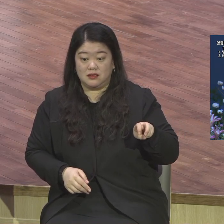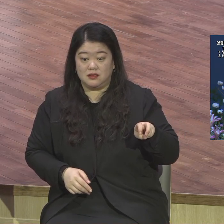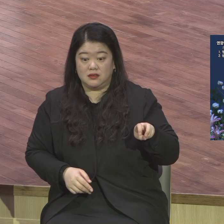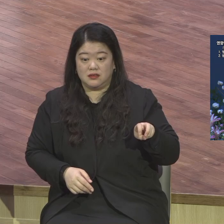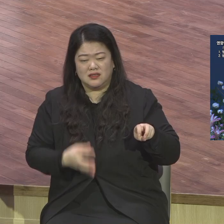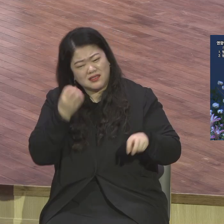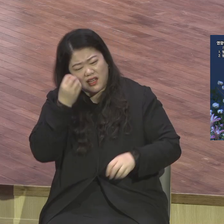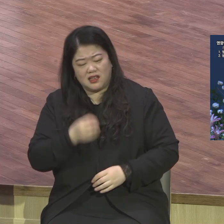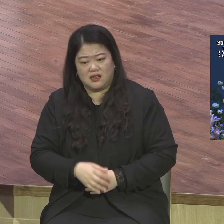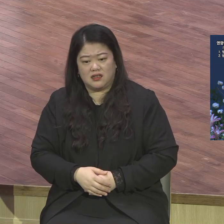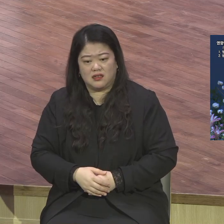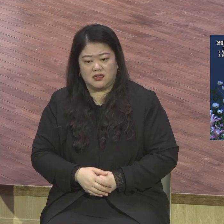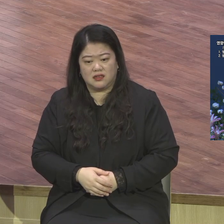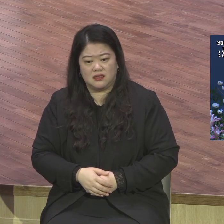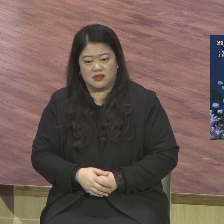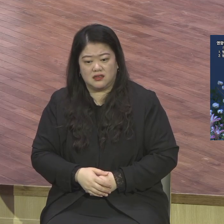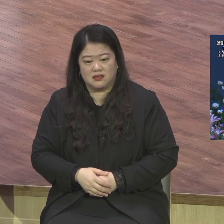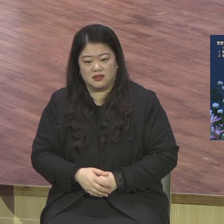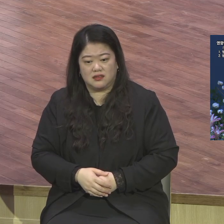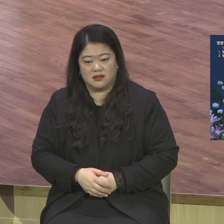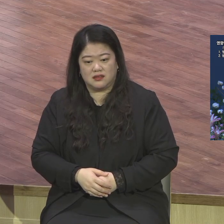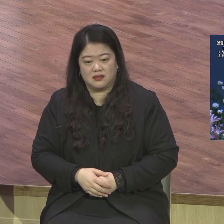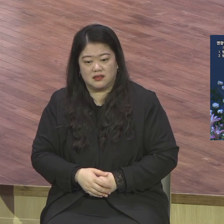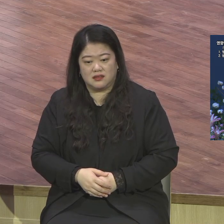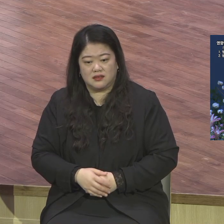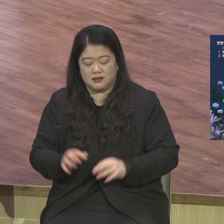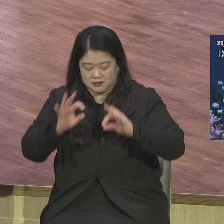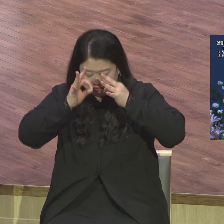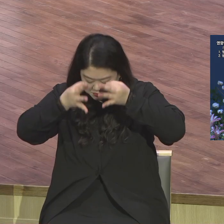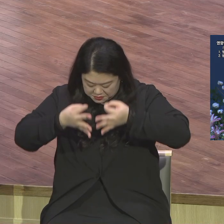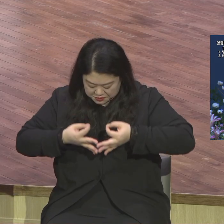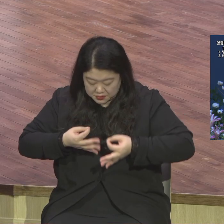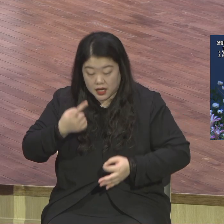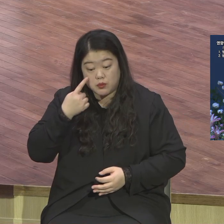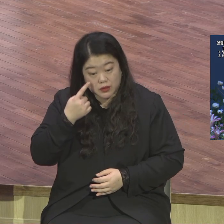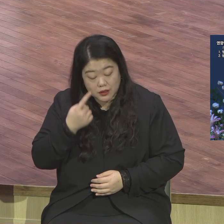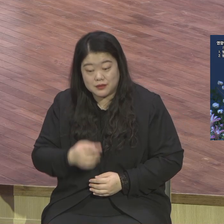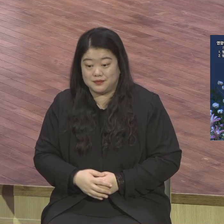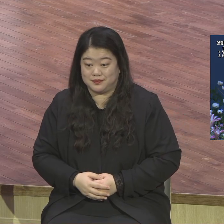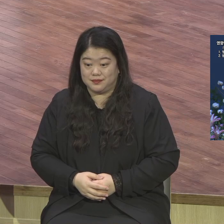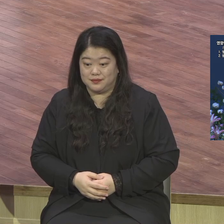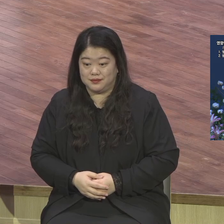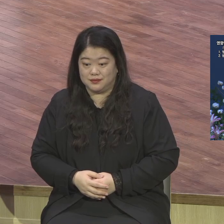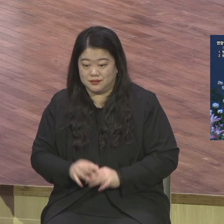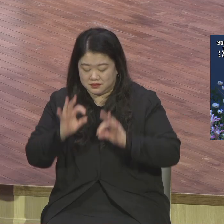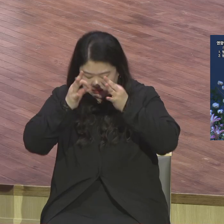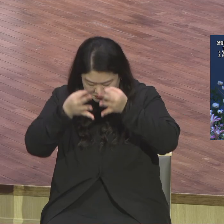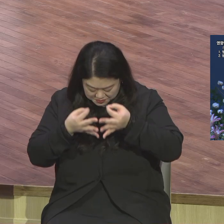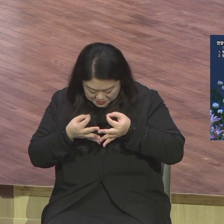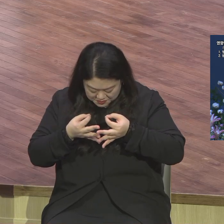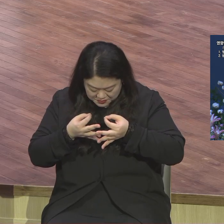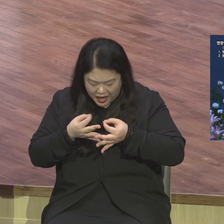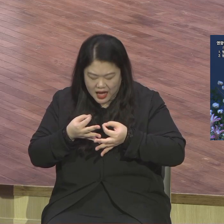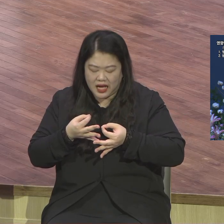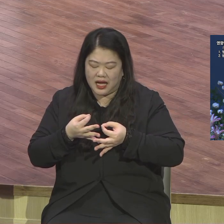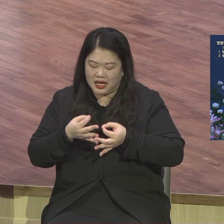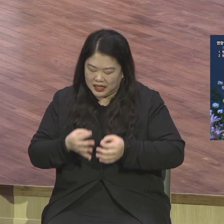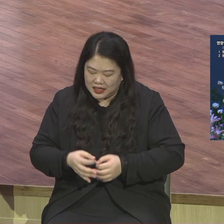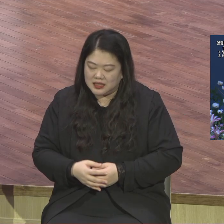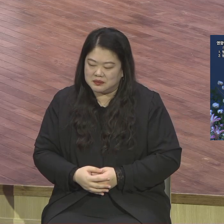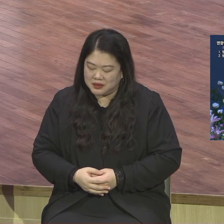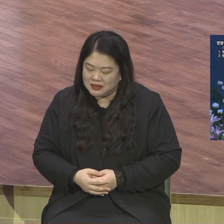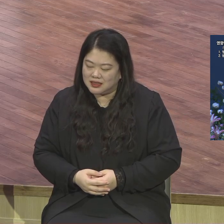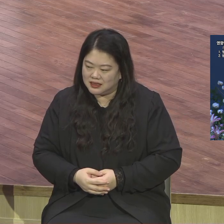성령인도 못 받는 사람입니다. 자기를 못 돌아봐서 그래요. 자기를 탁 쳐다보면서 그걸로